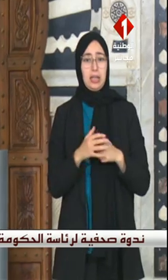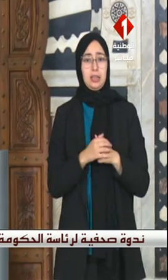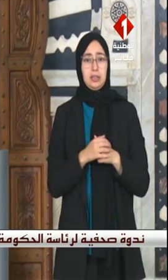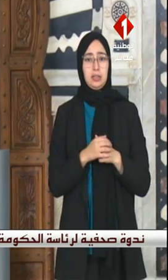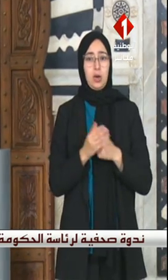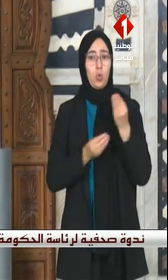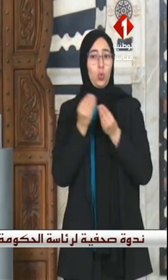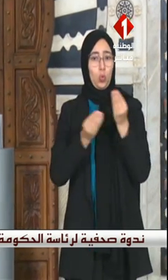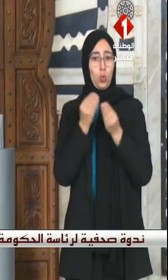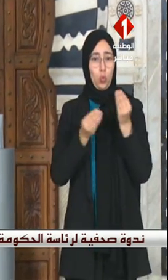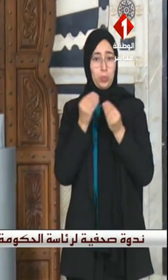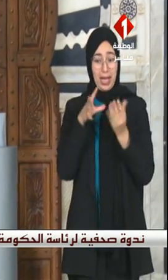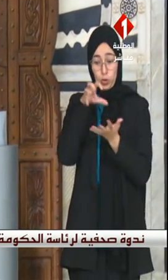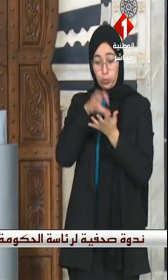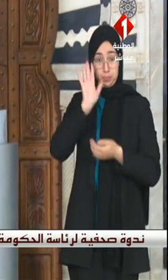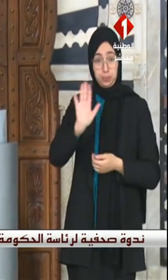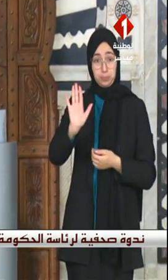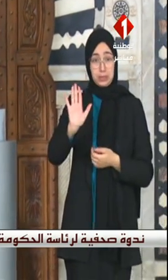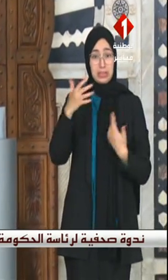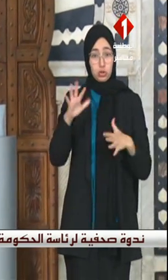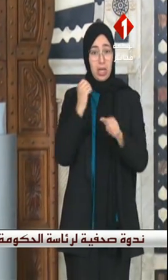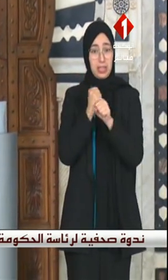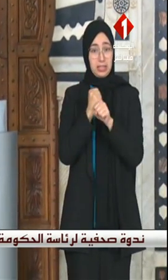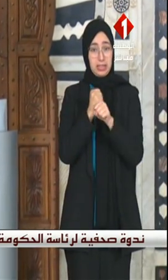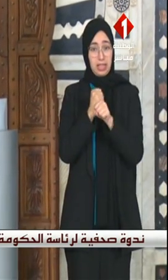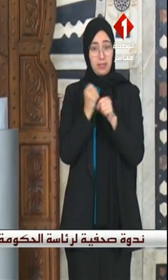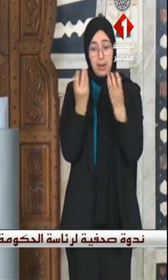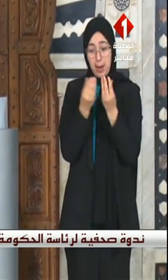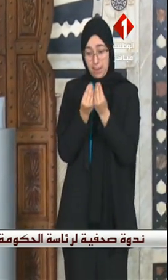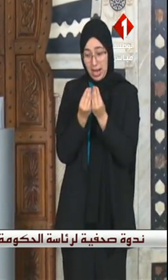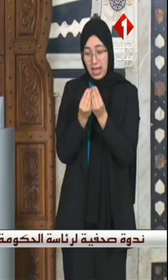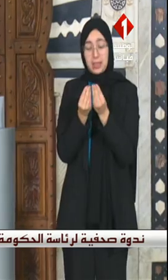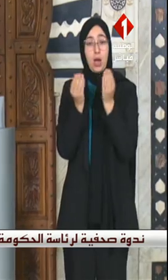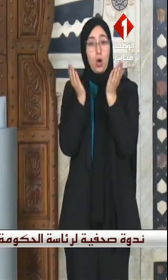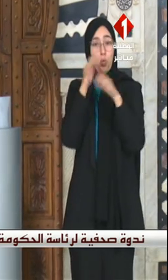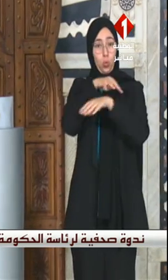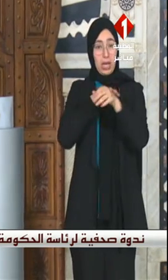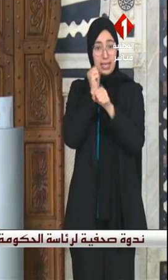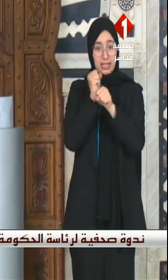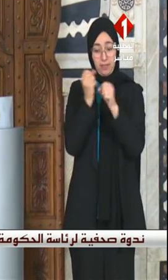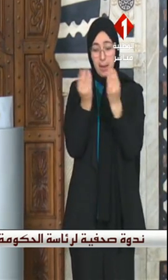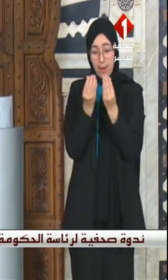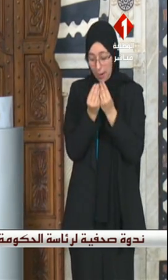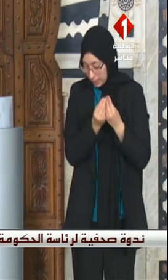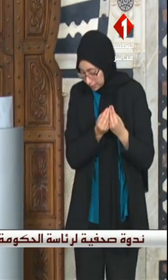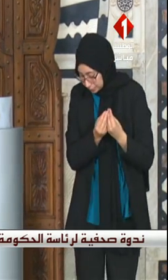واللجنة اللوجستيكية باش هي تستغل على المستوى الجهوي على توفير البيرسونيل لي زيكيبمون، هذا